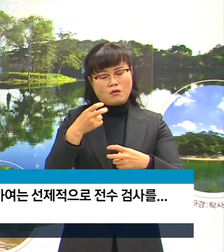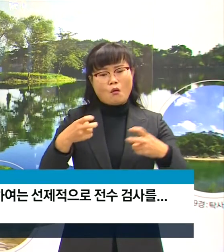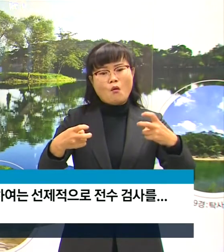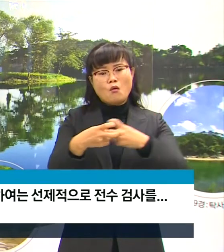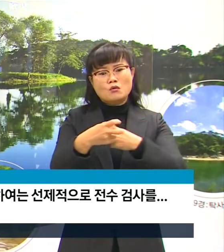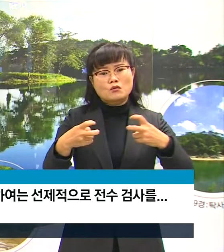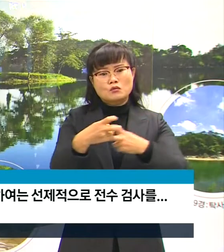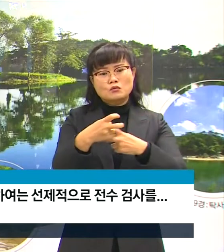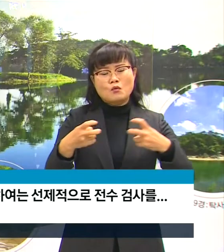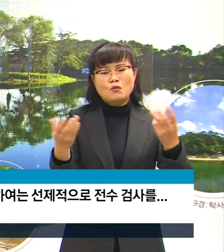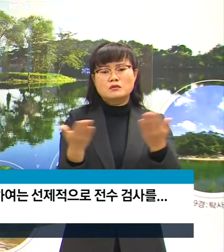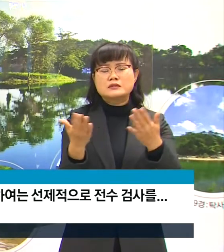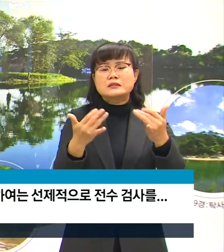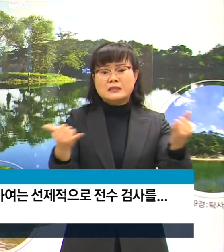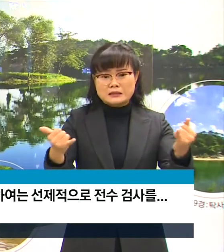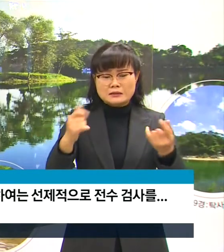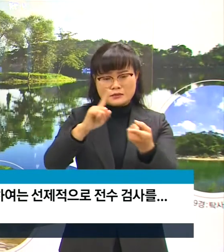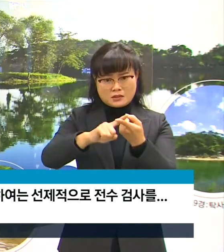종사자들에 대하여는